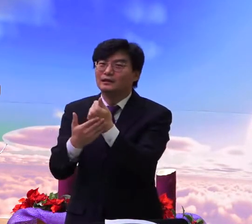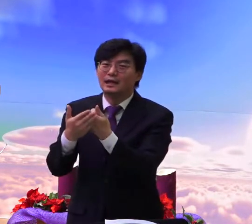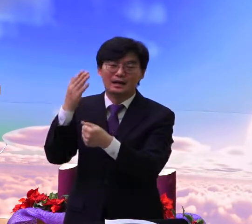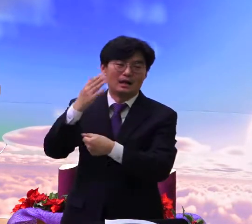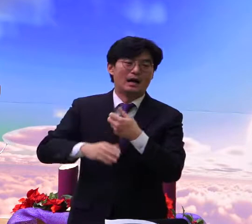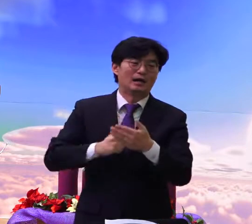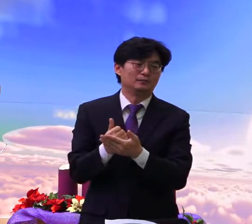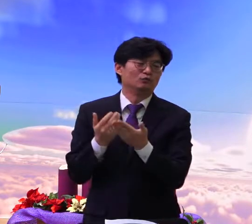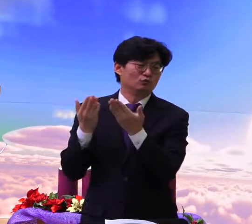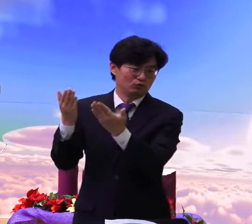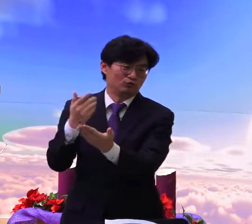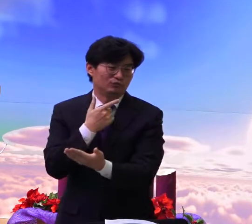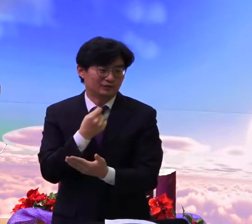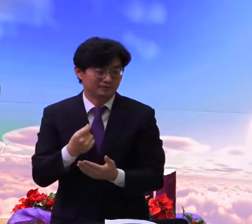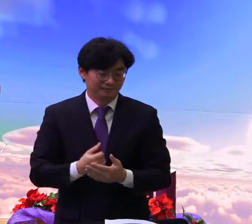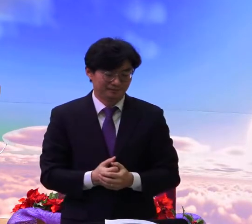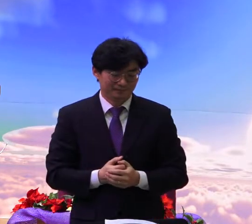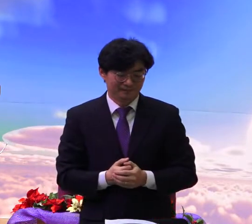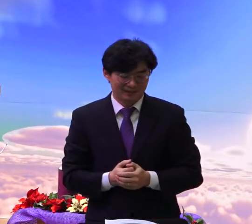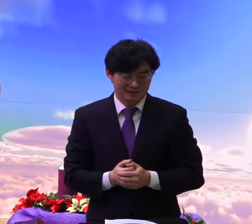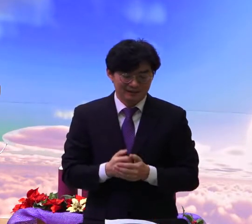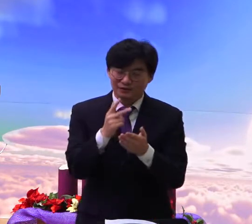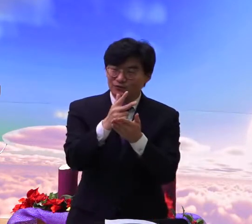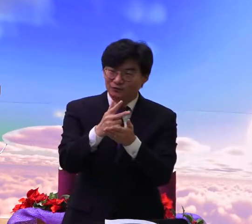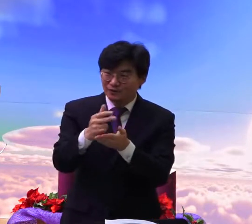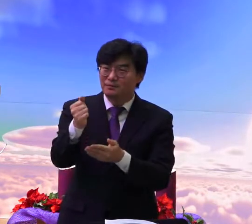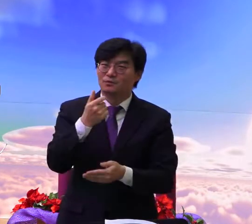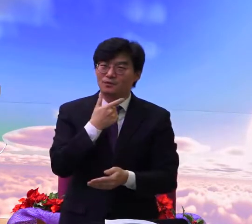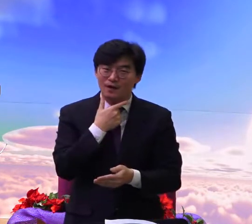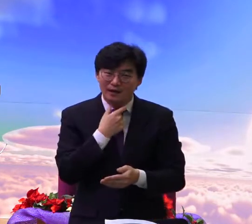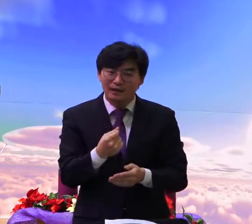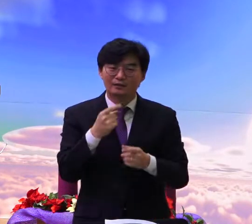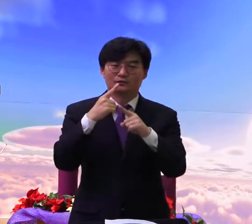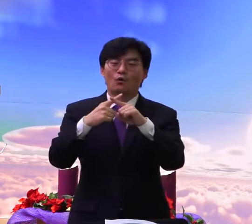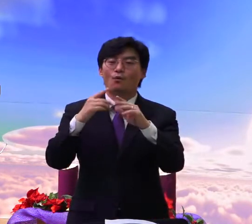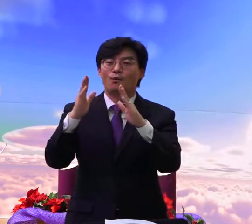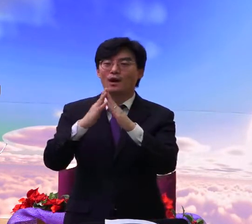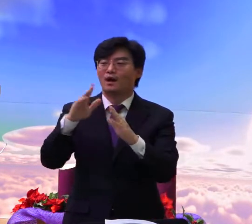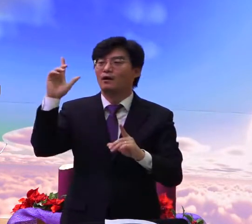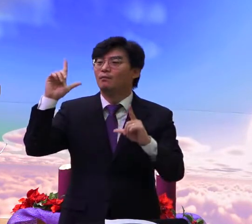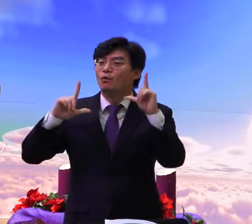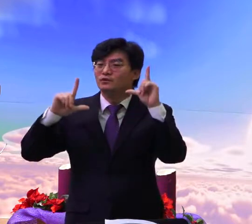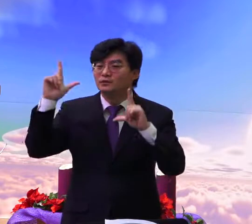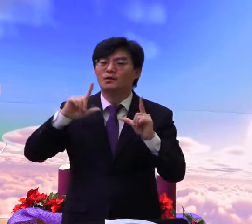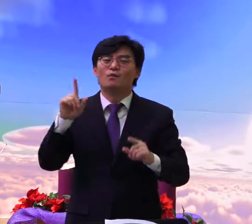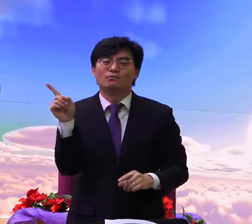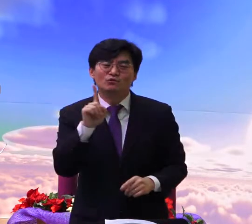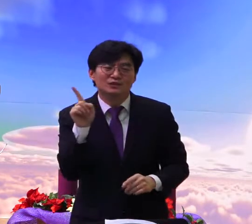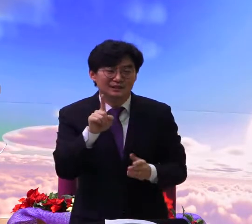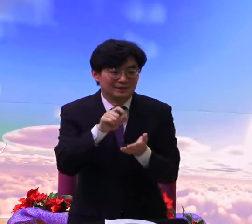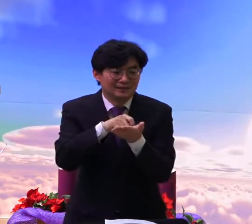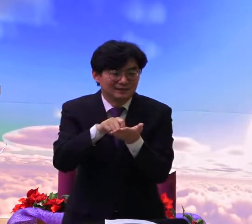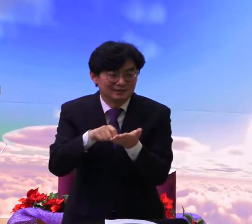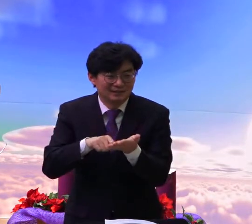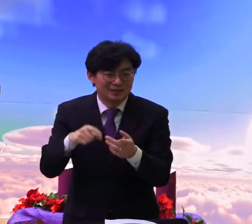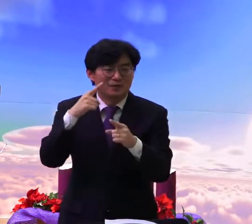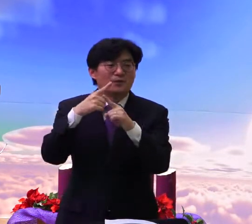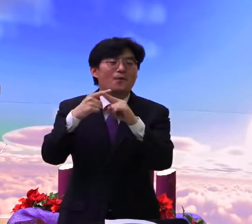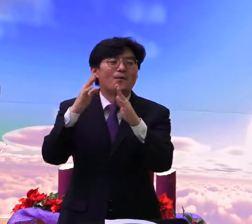있습니다. 그리고 주님께서 원하시는 그런 교회의 모습을 이루라고 에베소서에서 끊임없이 교회에